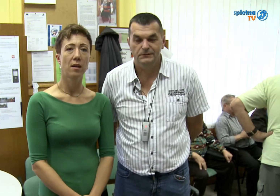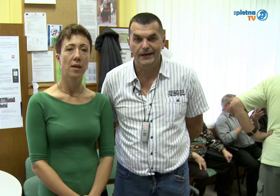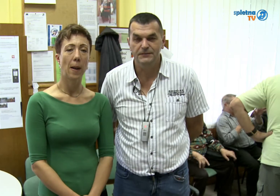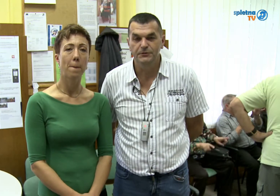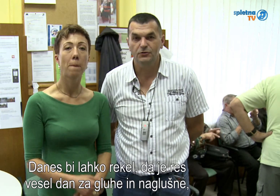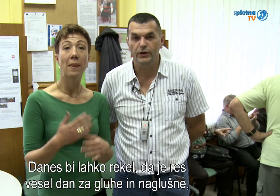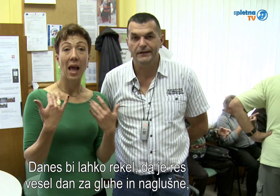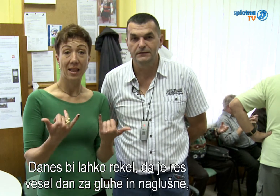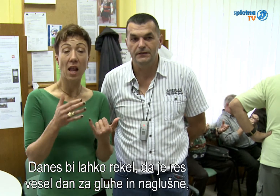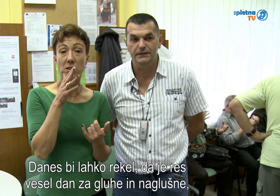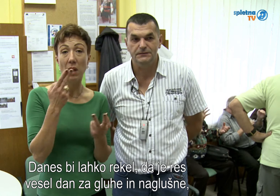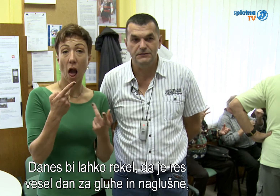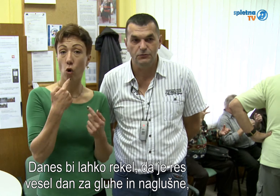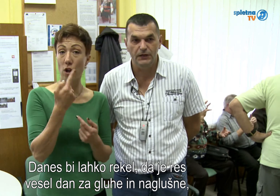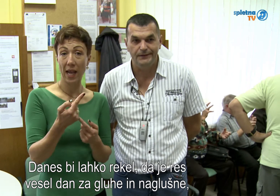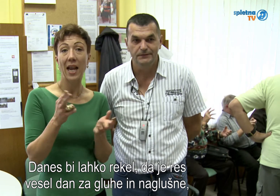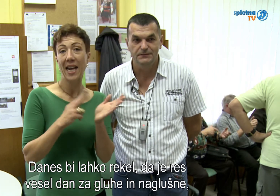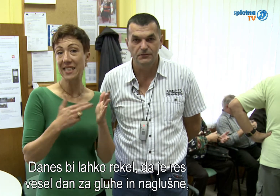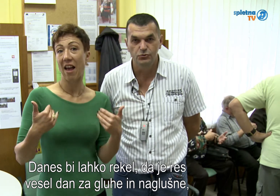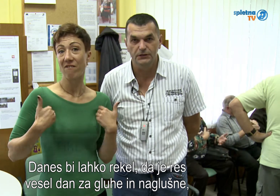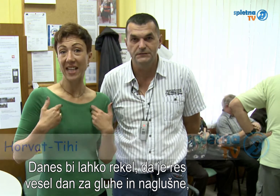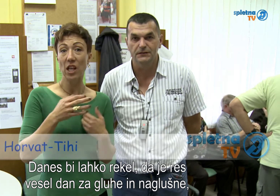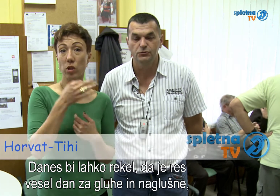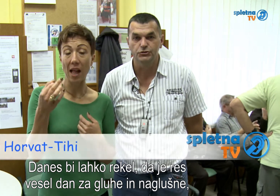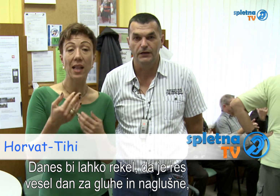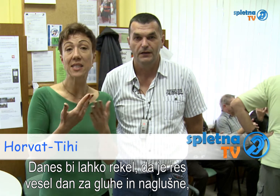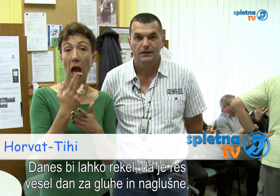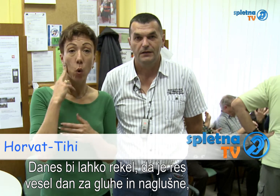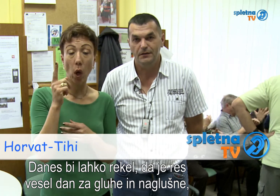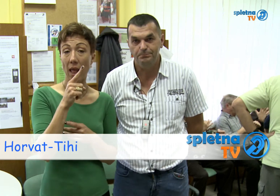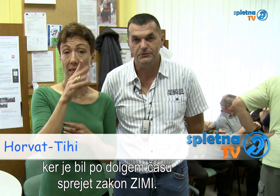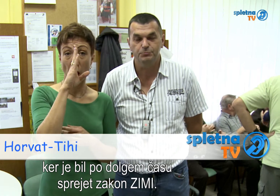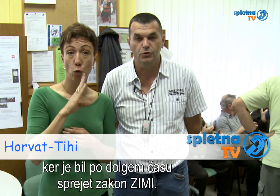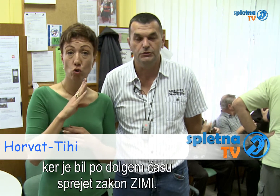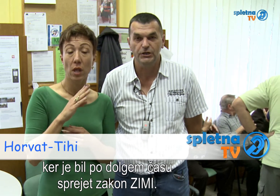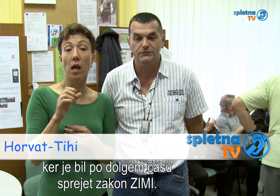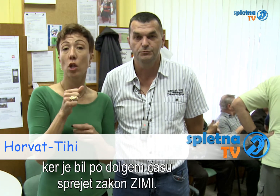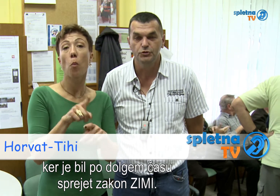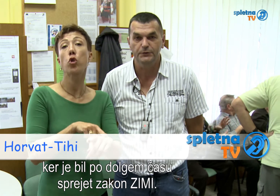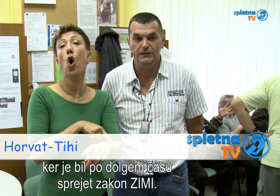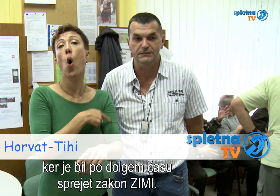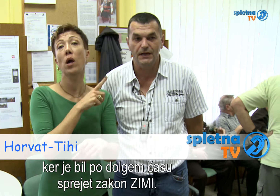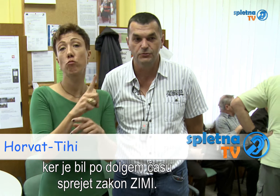Danes bi lahko rekli, da je res vesel dan in za gluhe in za naglušne, ker je pač po dolgem času bil sprejet zakon